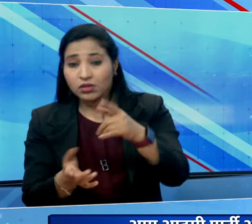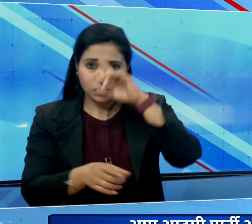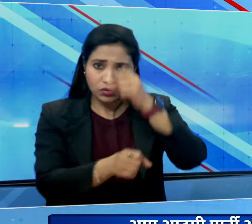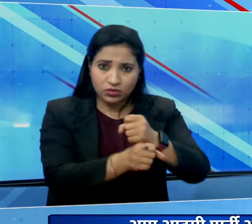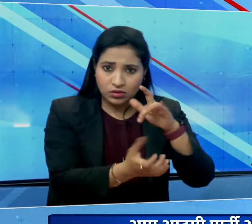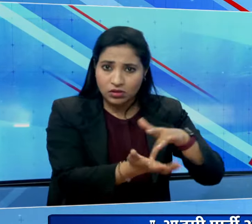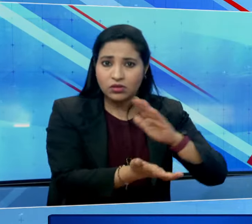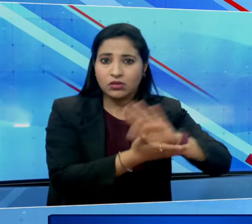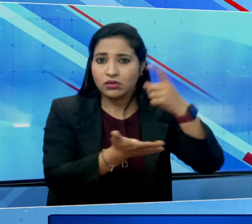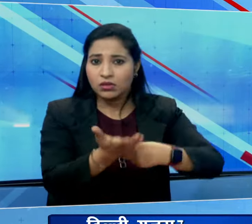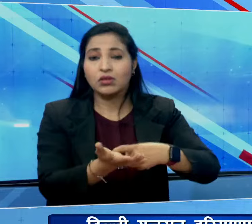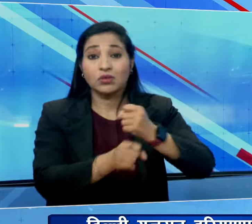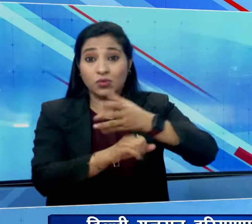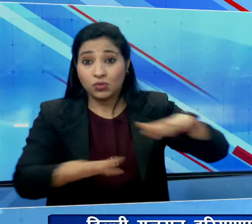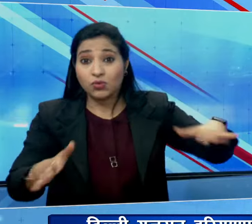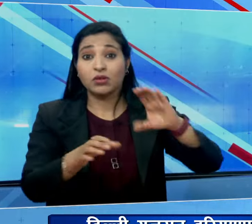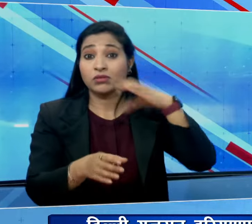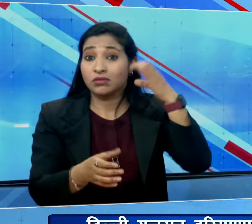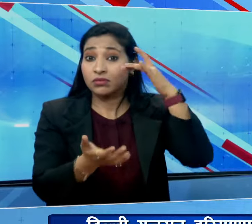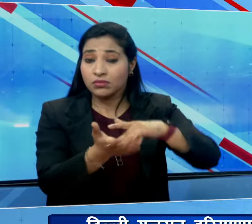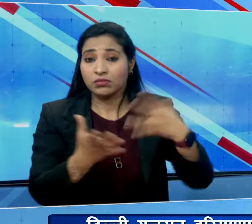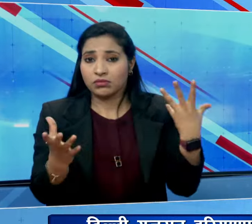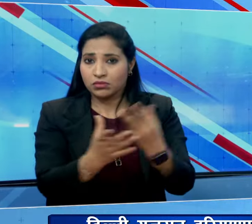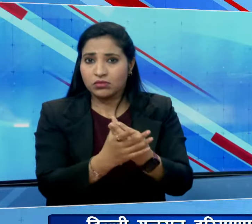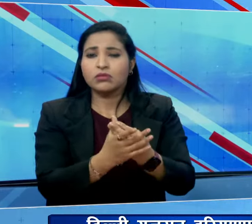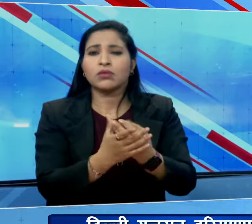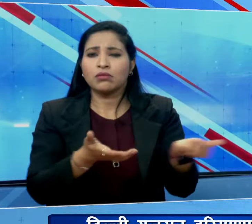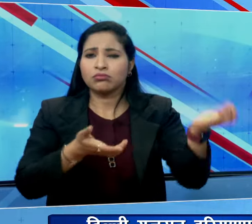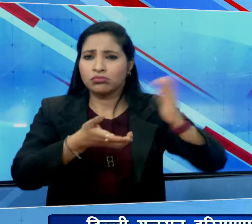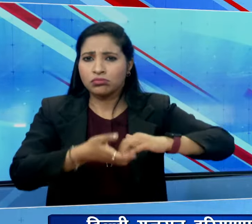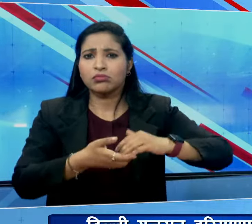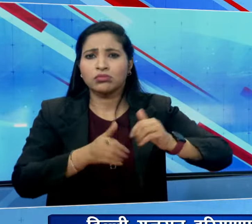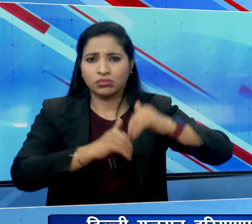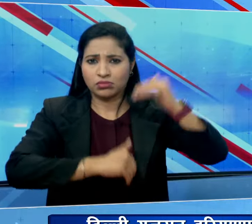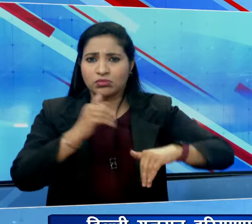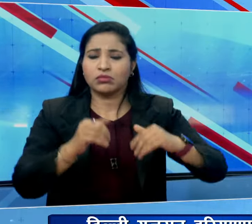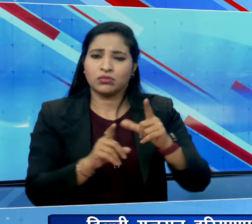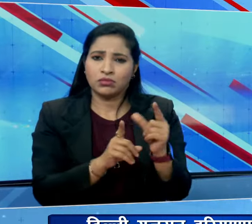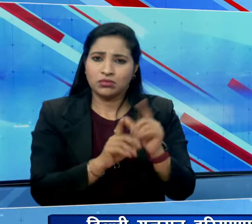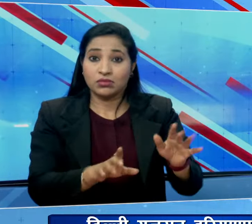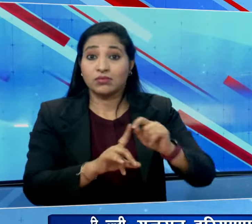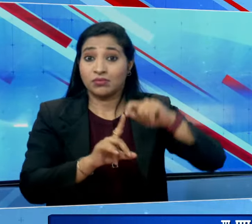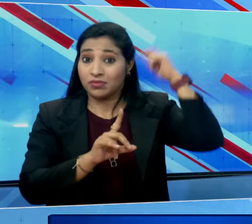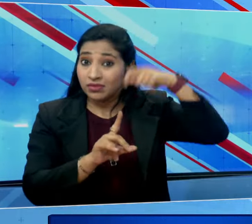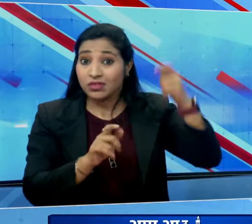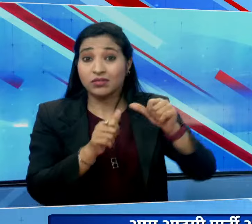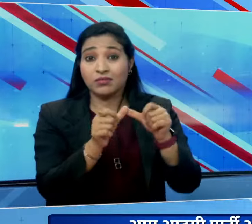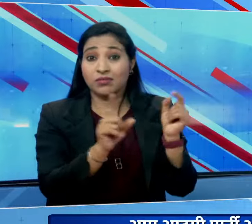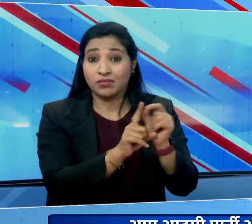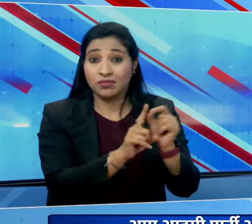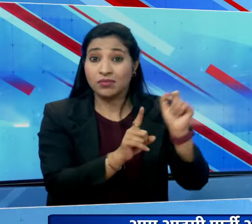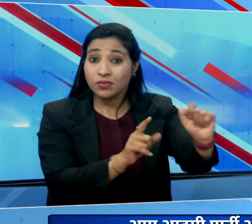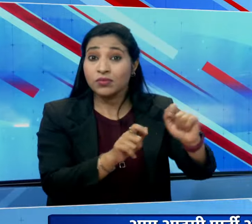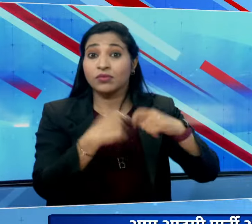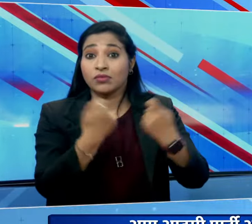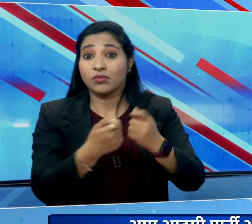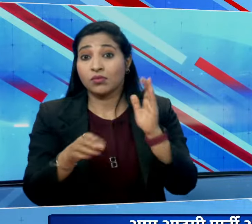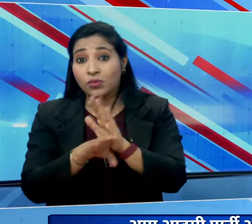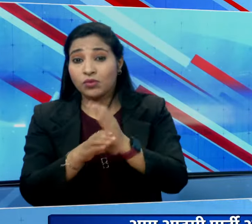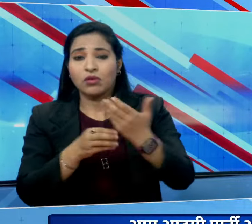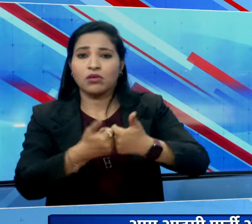चंडीगढ़ में साथ मिलकर चुनाव लड़ने की घोषणा की है लेकिन पंजाब में आम आदमी पार्टी और कांग्रेस ने अलग-अलग